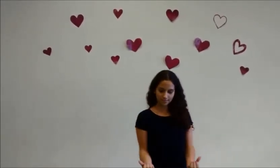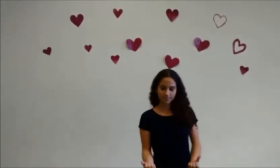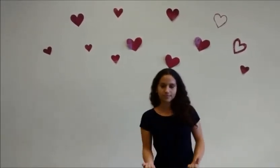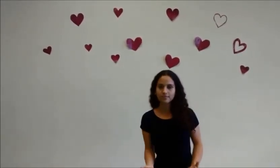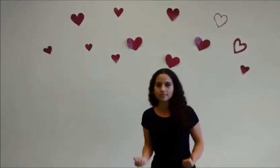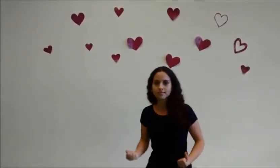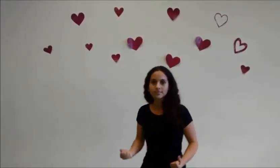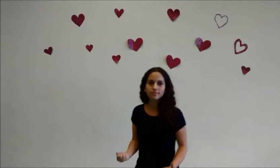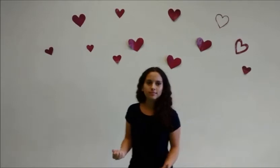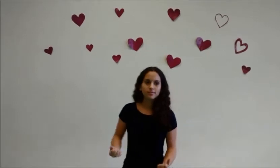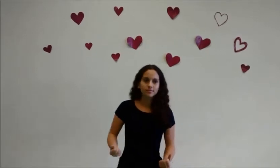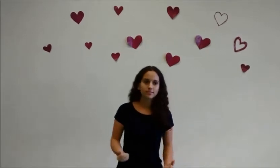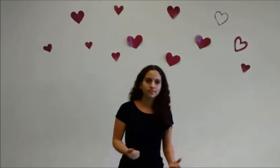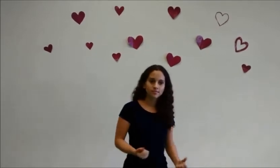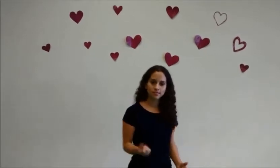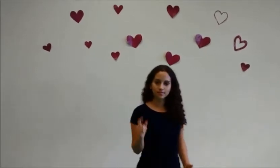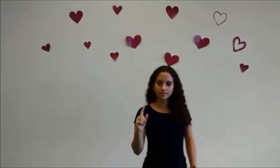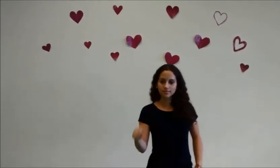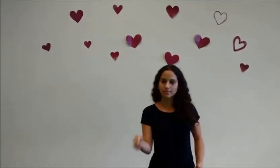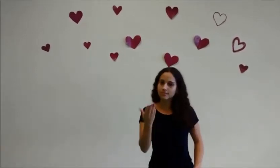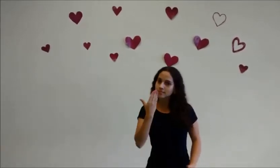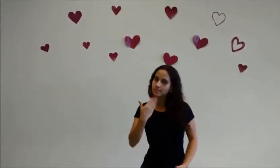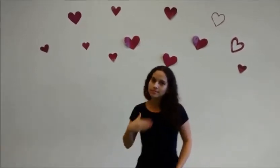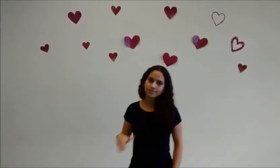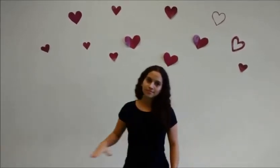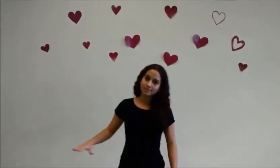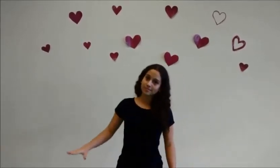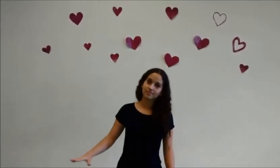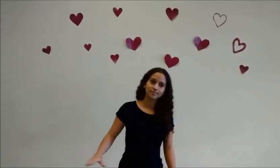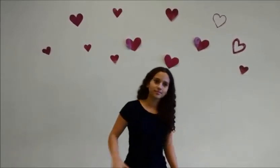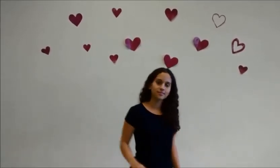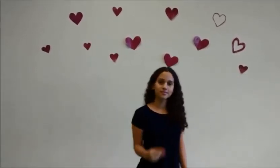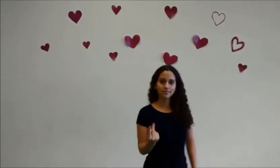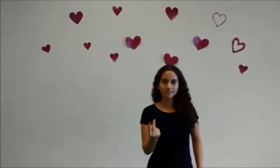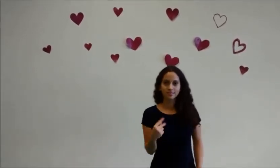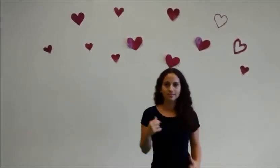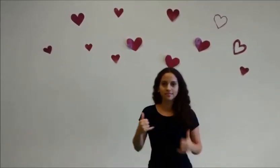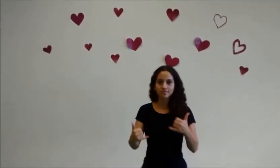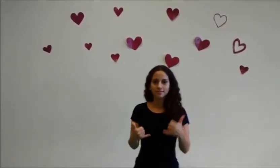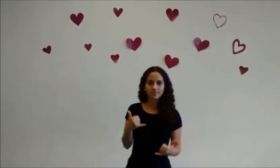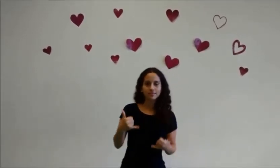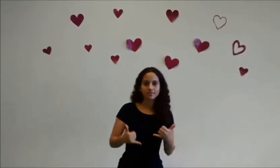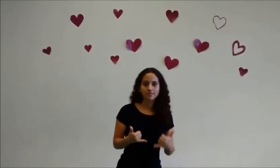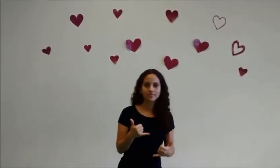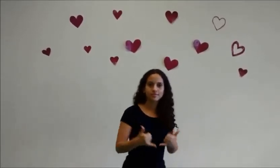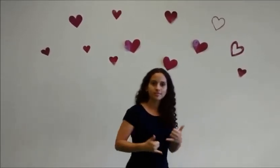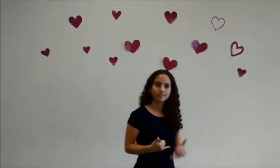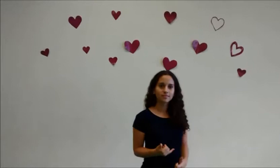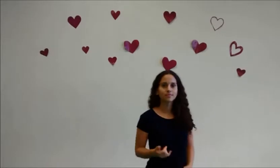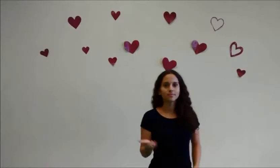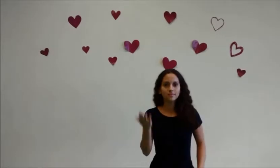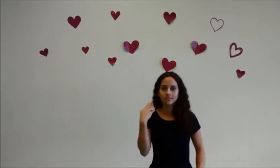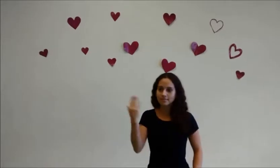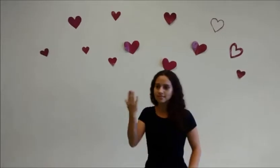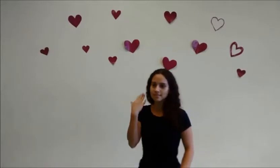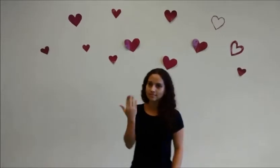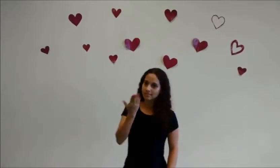cansa de ser criança. A gente brincar na nossa